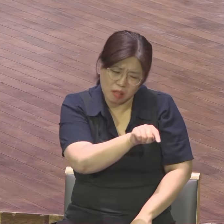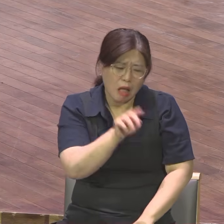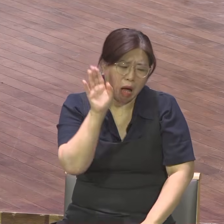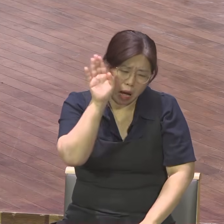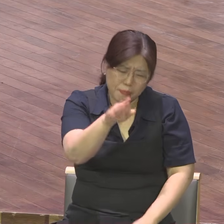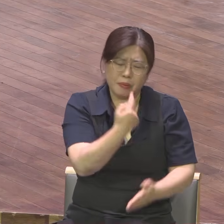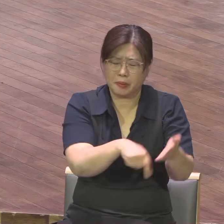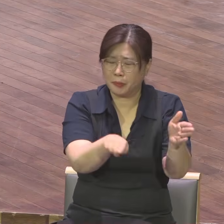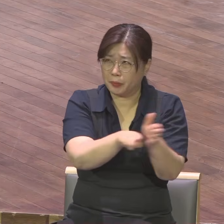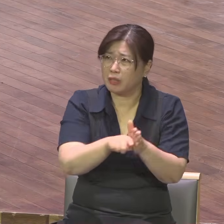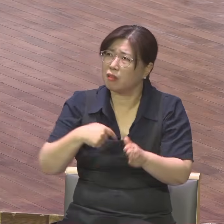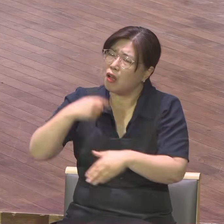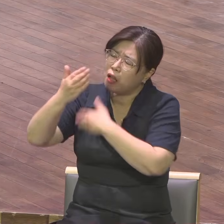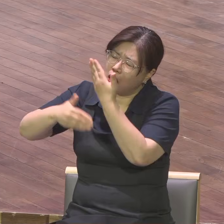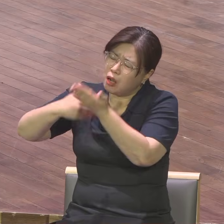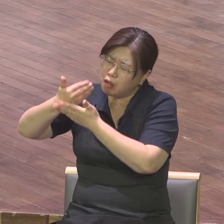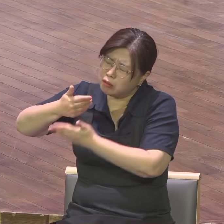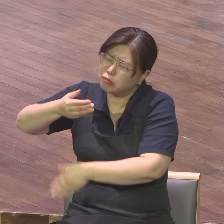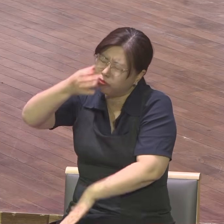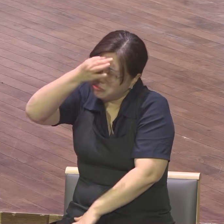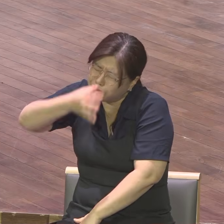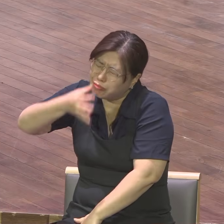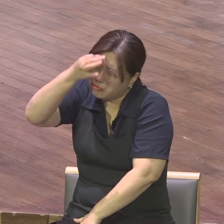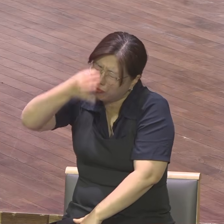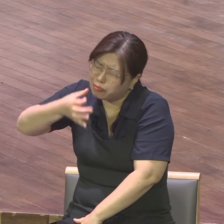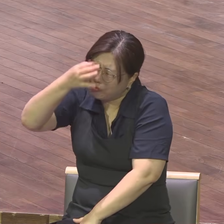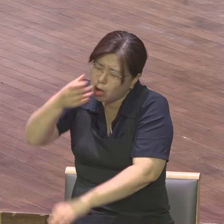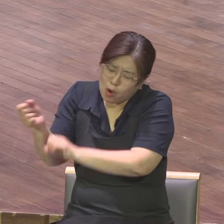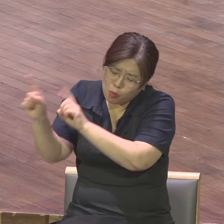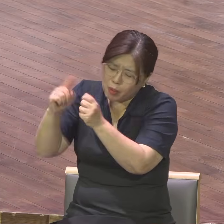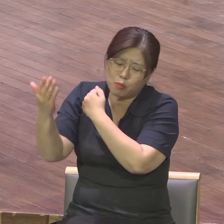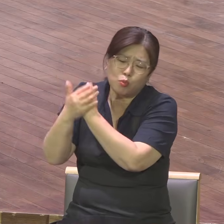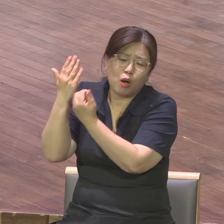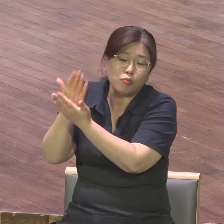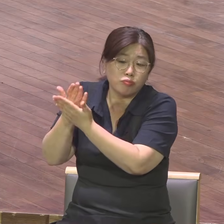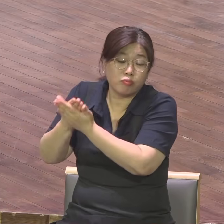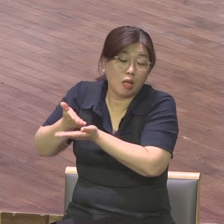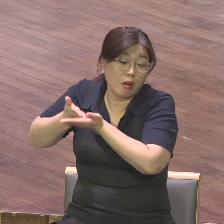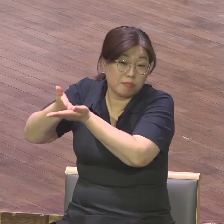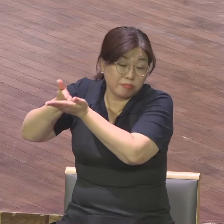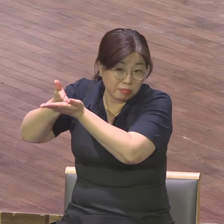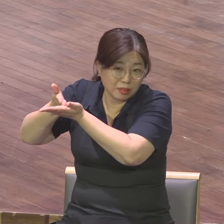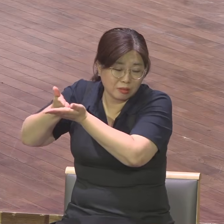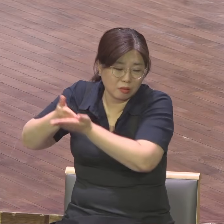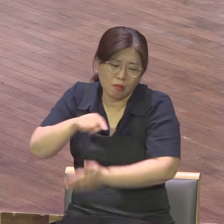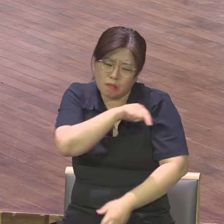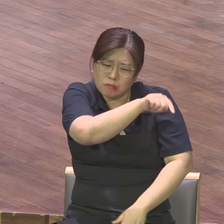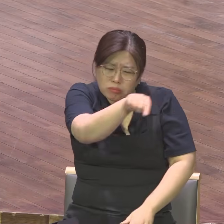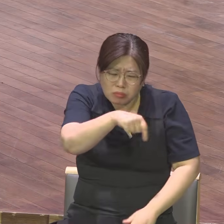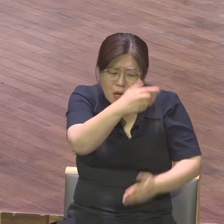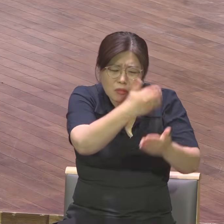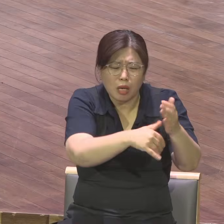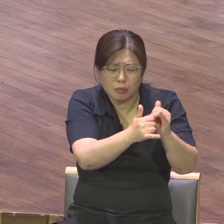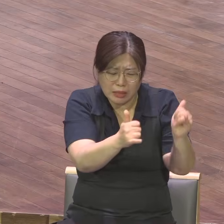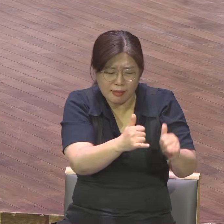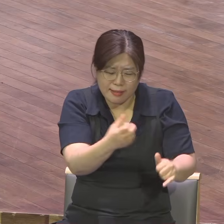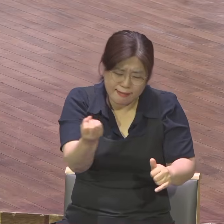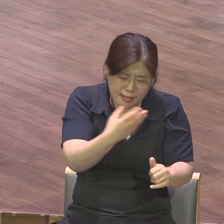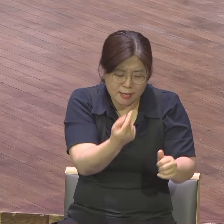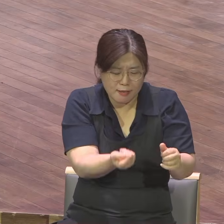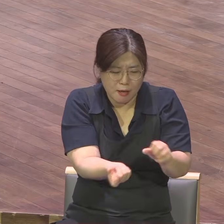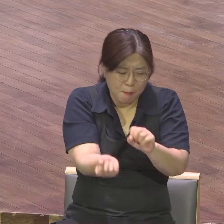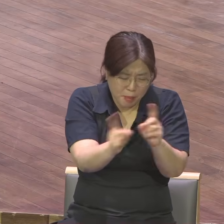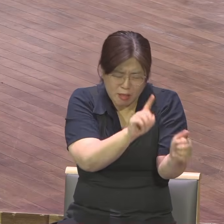아님을 그는 알고 있었고 회복시키시는 하나님을 바라보면서 이스라엘의 남은 자들을 변화시켜서 지키기